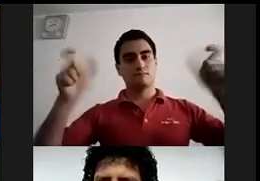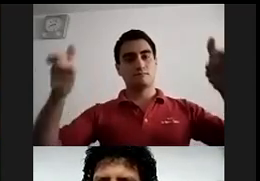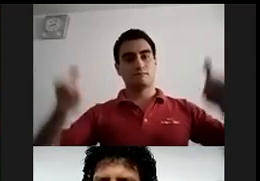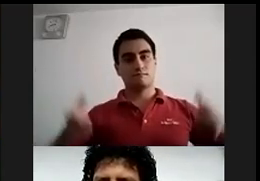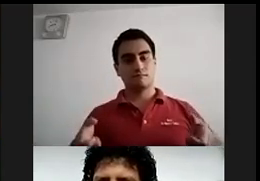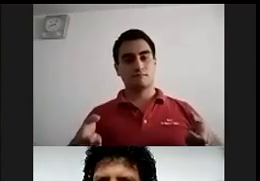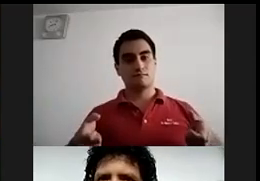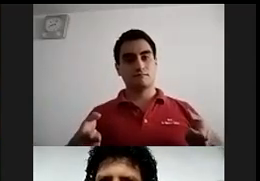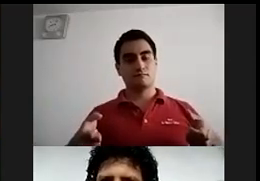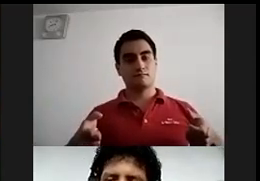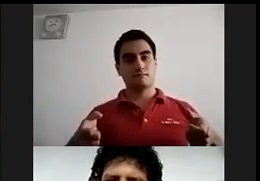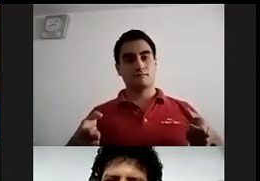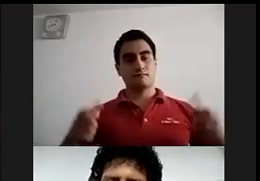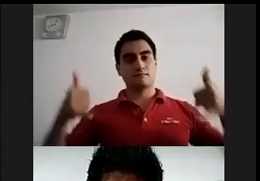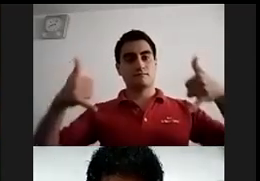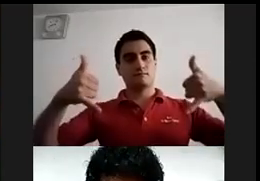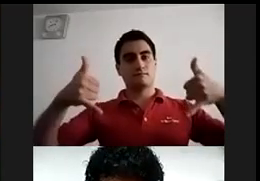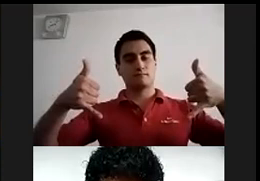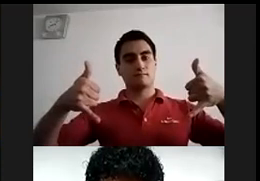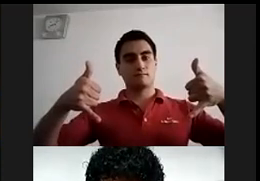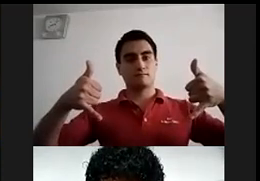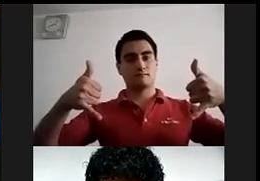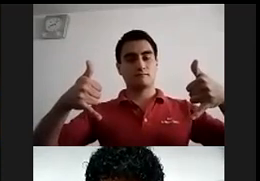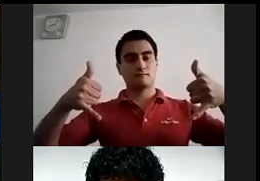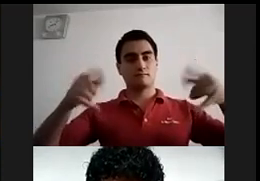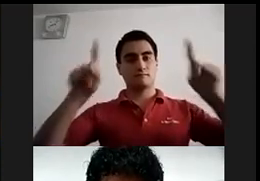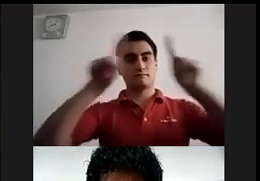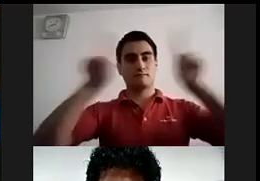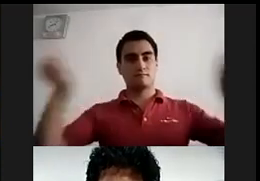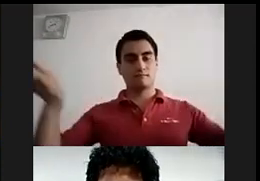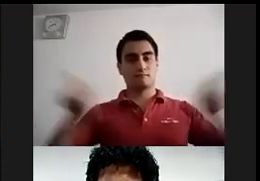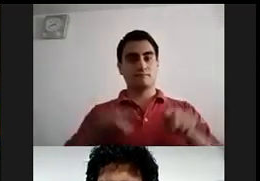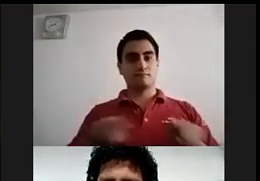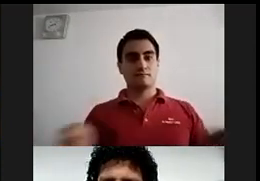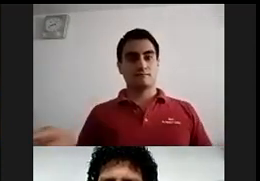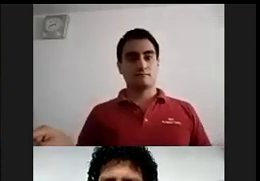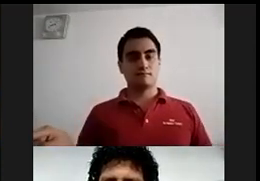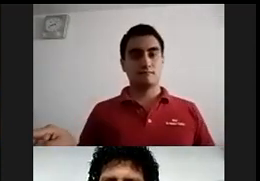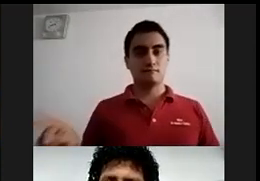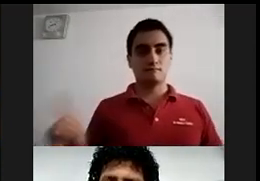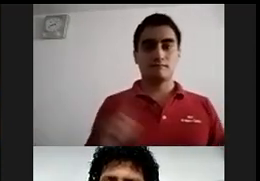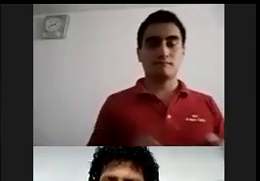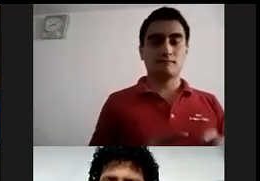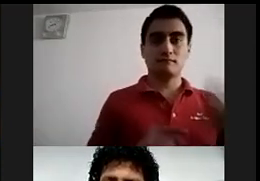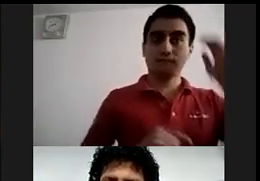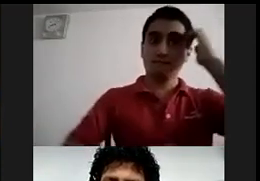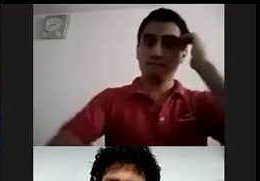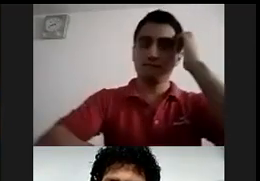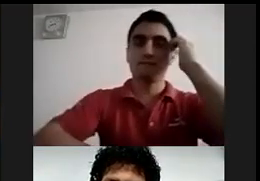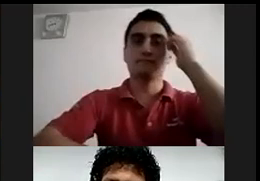Hay muchas variantes y muchas veces si lo viste en internet, tienes que ver de dónde es la fuente, uh-huh. porque se parecen mucho. Por